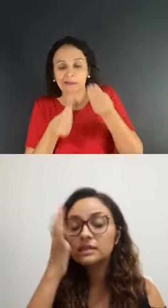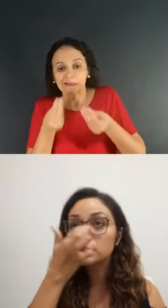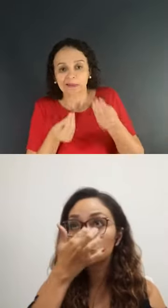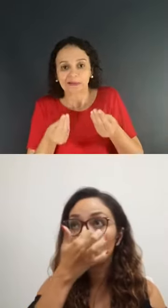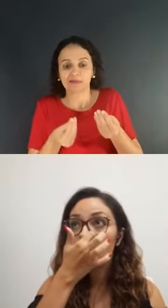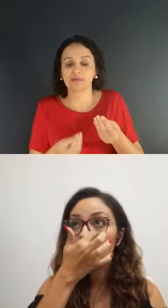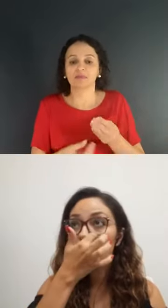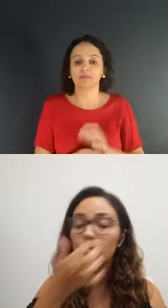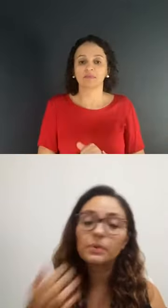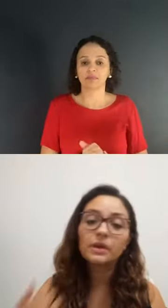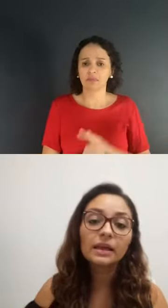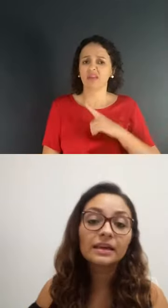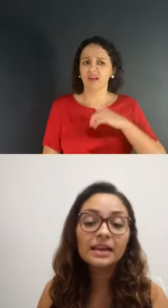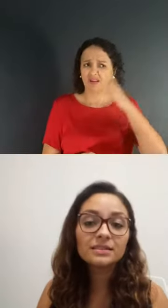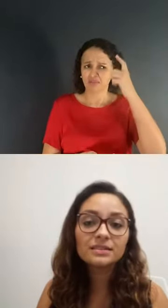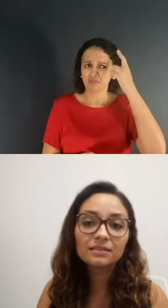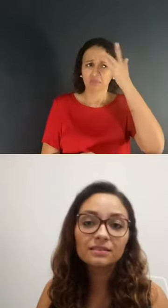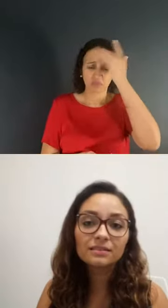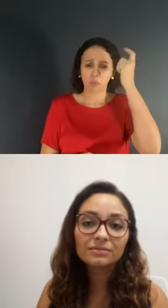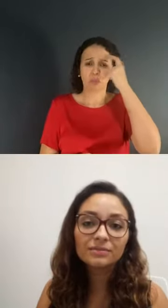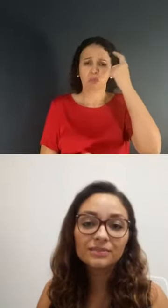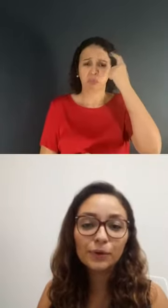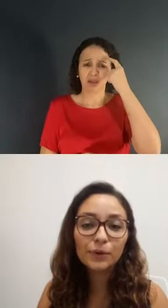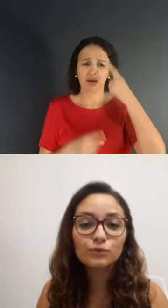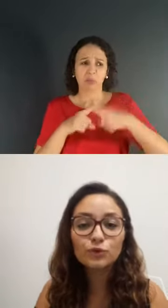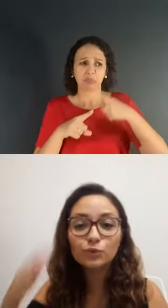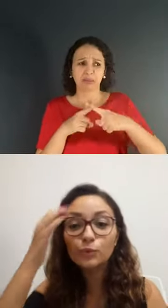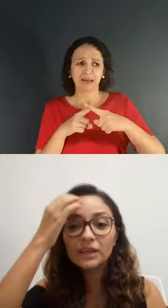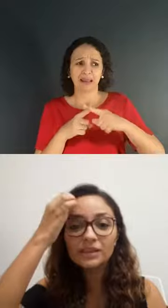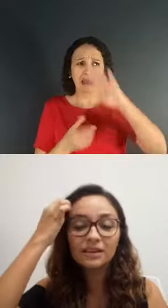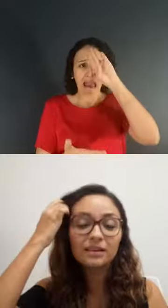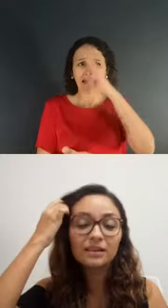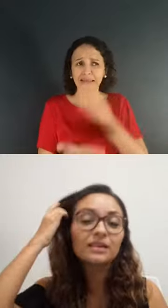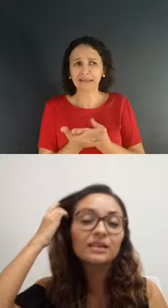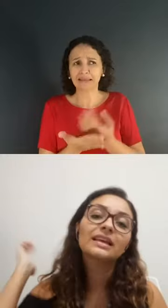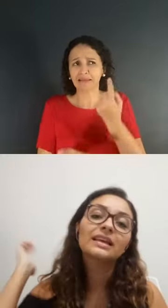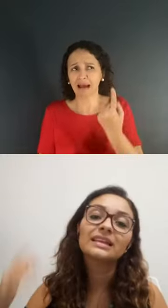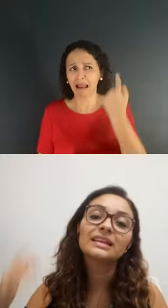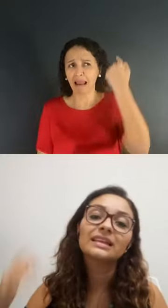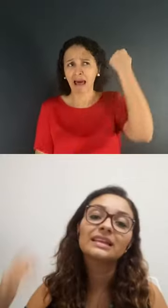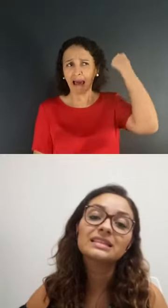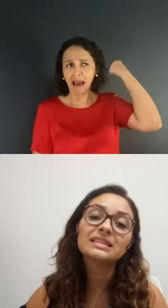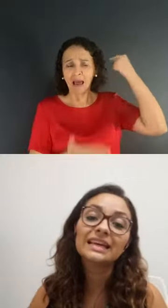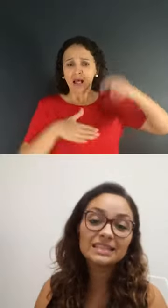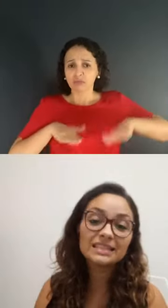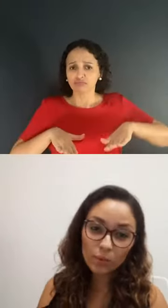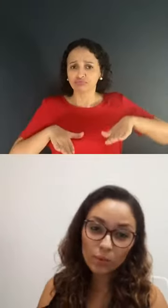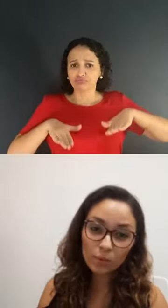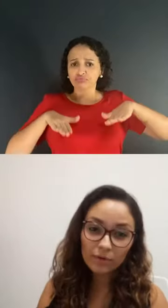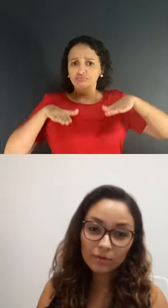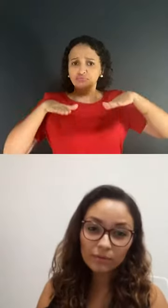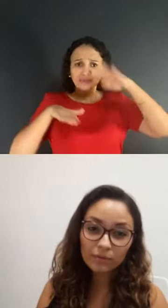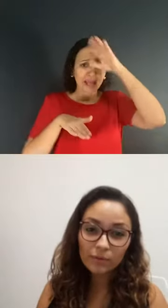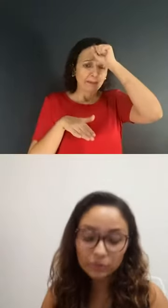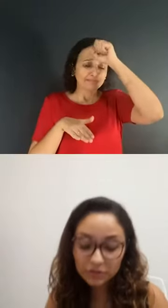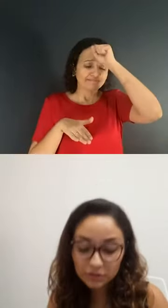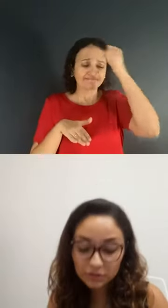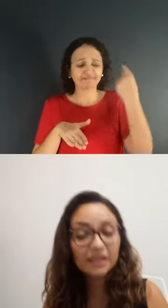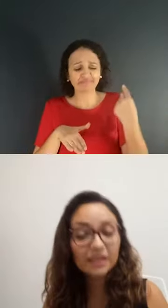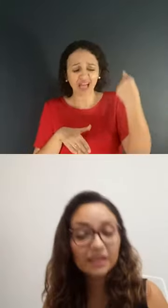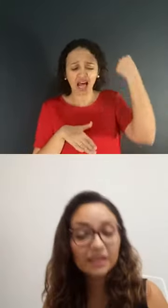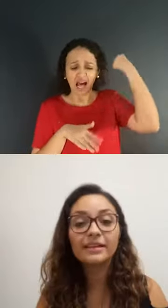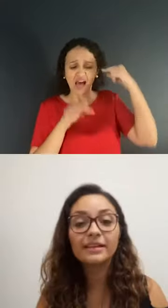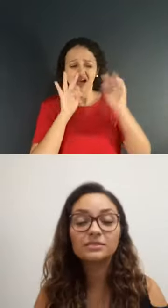Talvez isso é pela crença que ela foi constituída, né? Ela cresceu com os